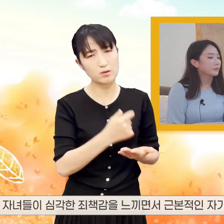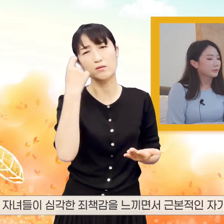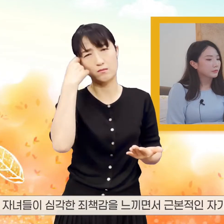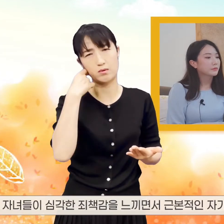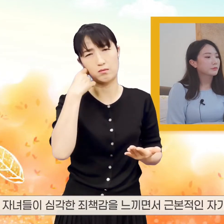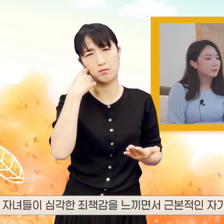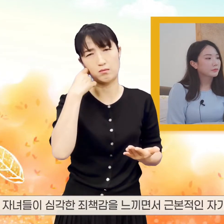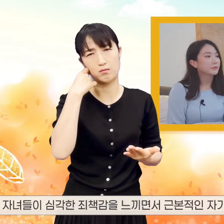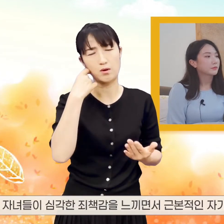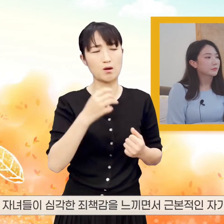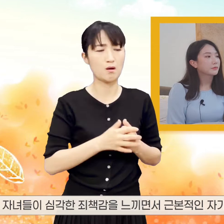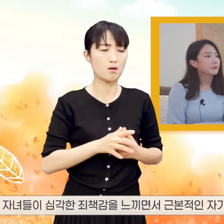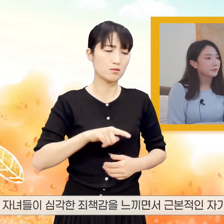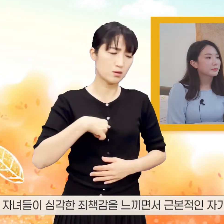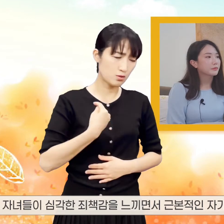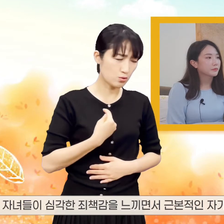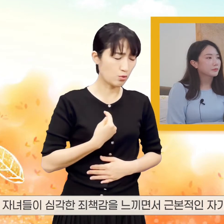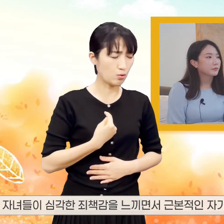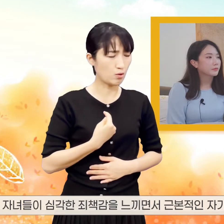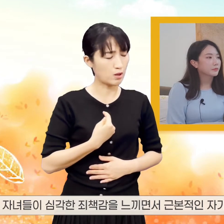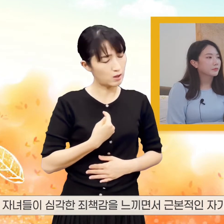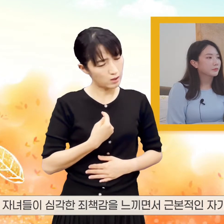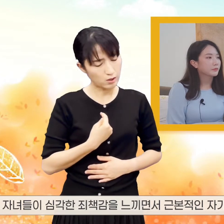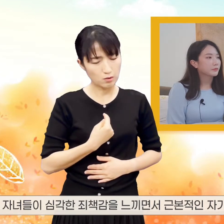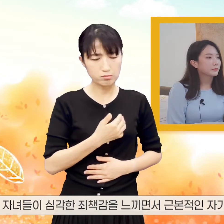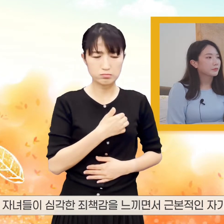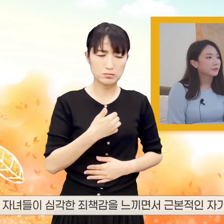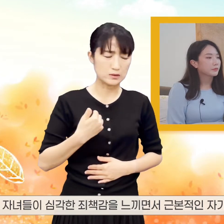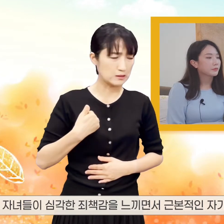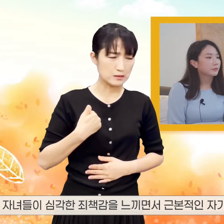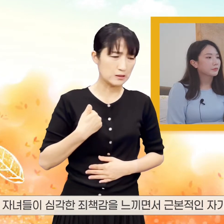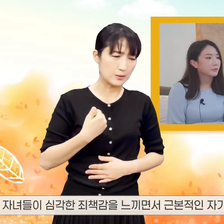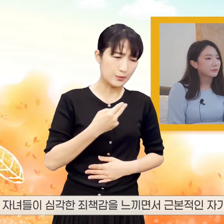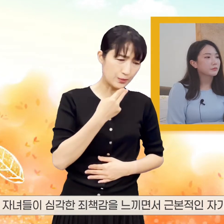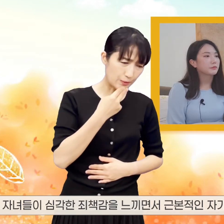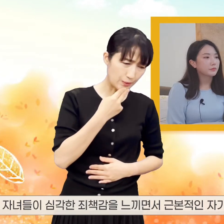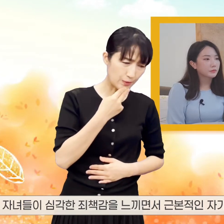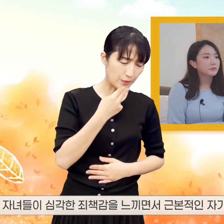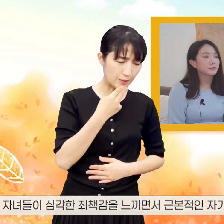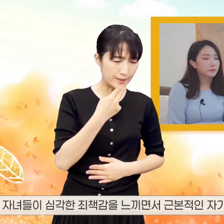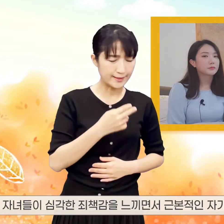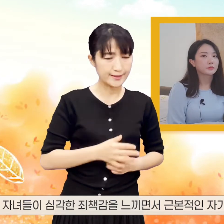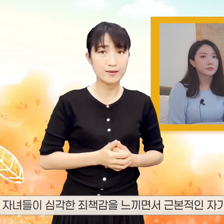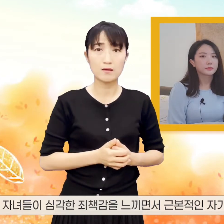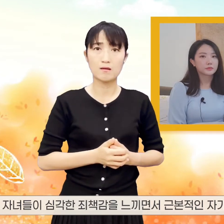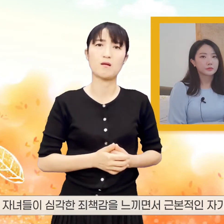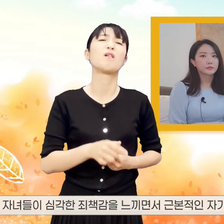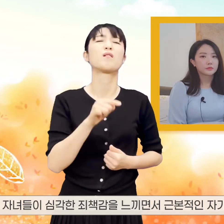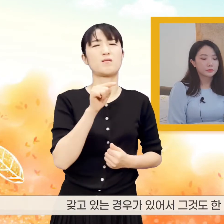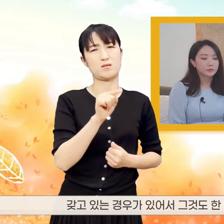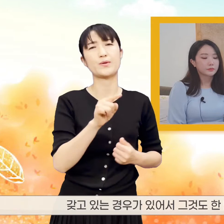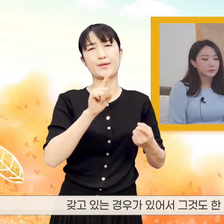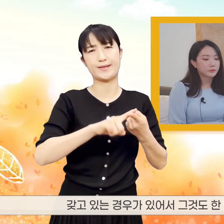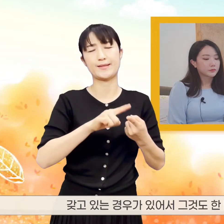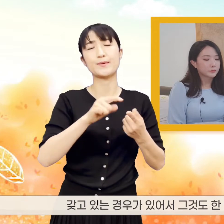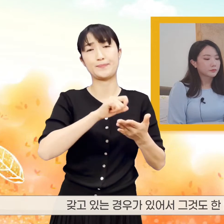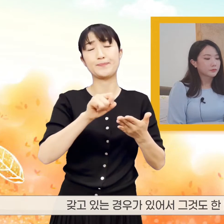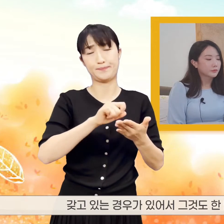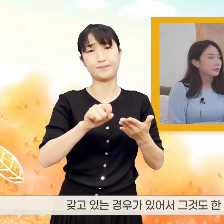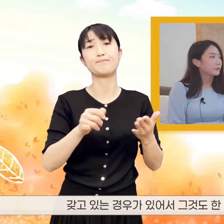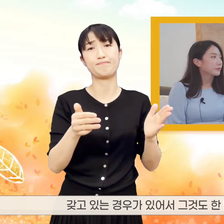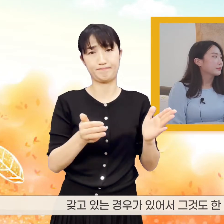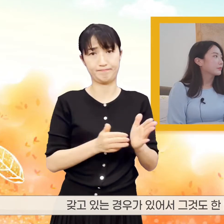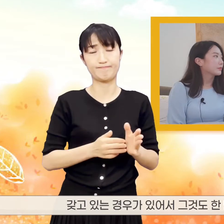죄책감을 느끼면서 아주 근본적인 그 어떤 자기 자신에 대한 죄책감 또 불만족 이런 것들을 갖고 있는